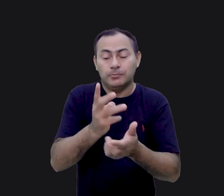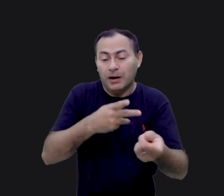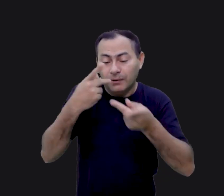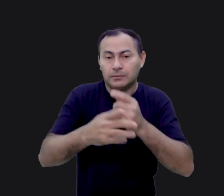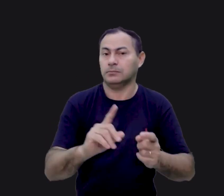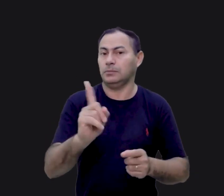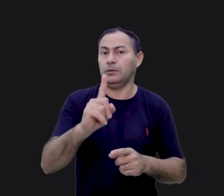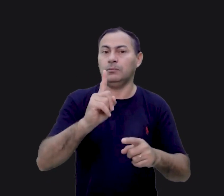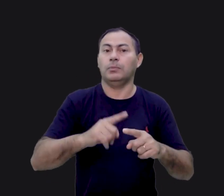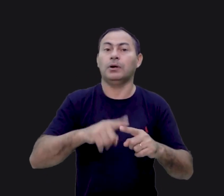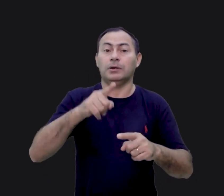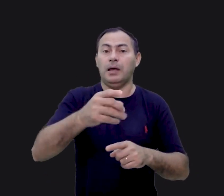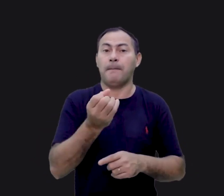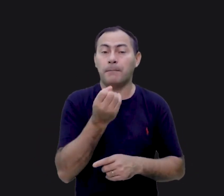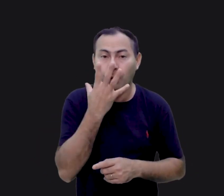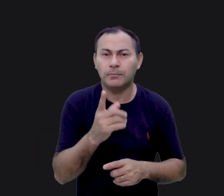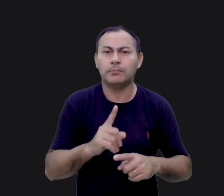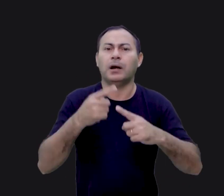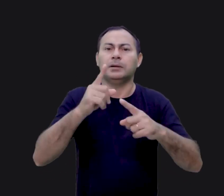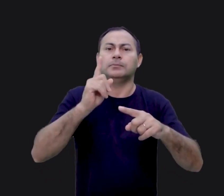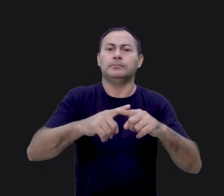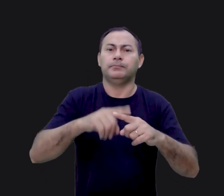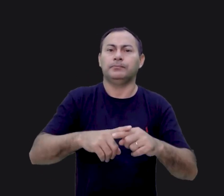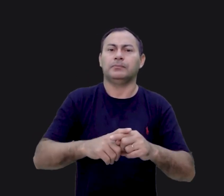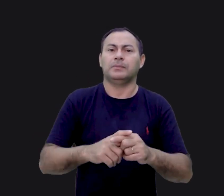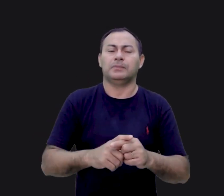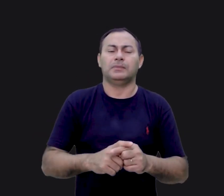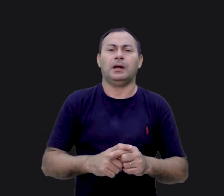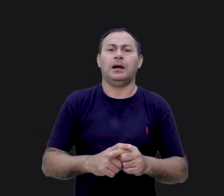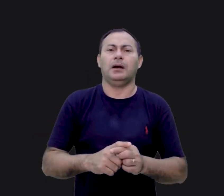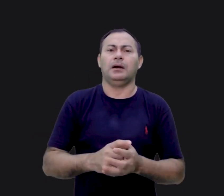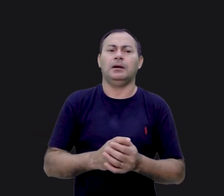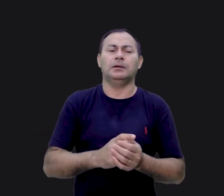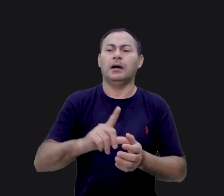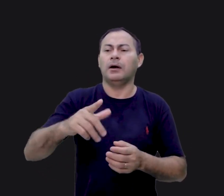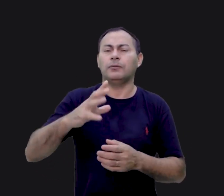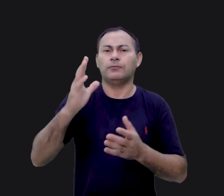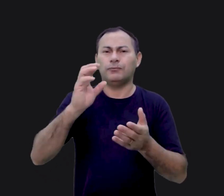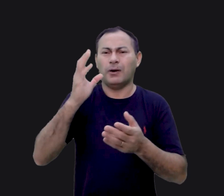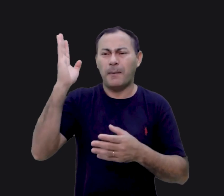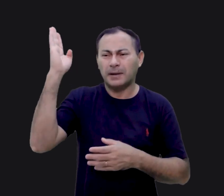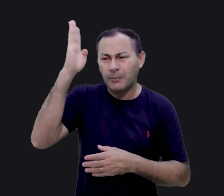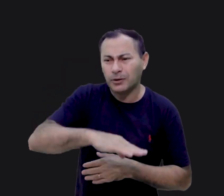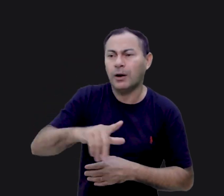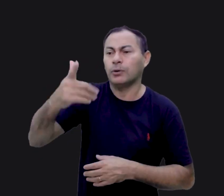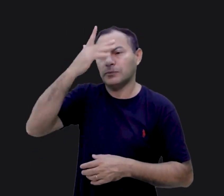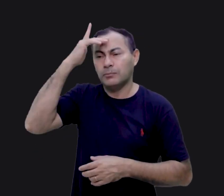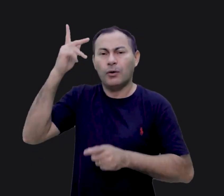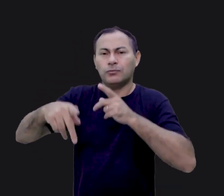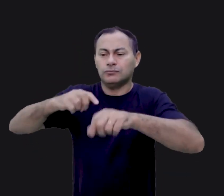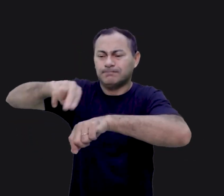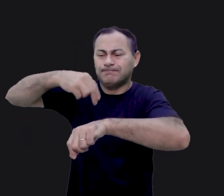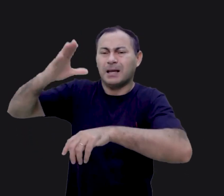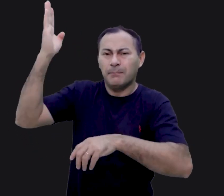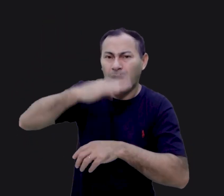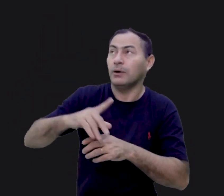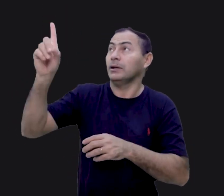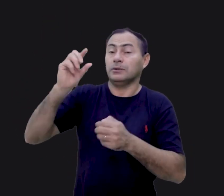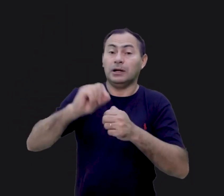não é porque vocês são bons Mas é por causa da impiedade das outras Nações que ele está fazendo isso não é porque